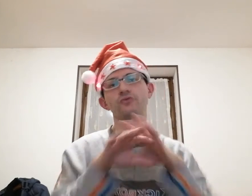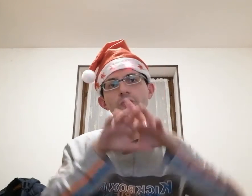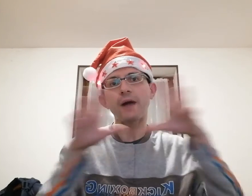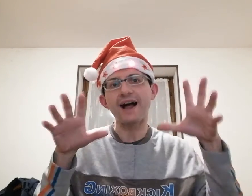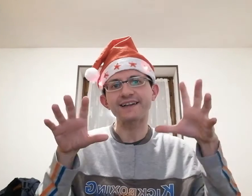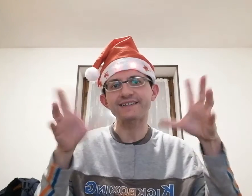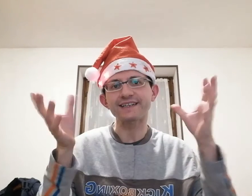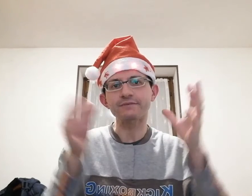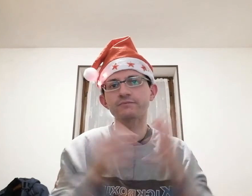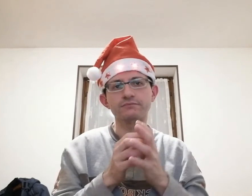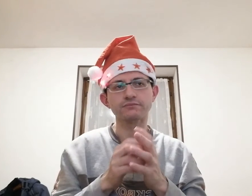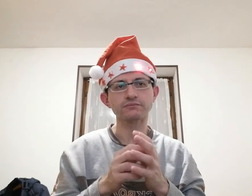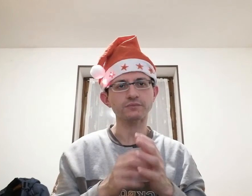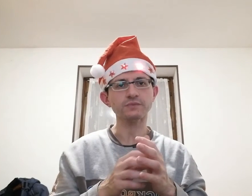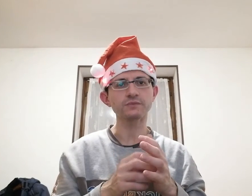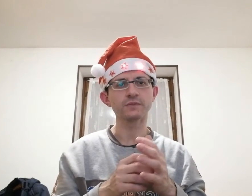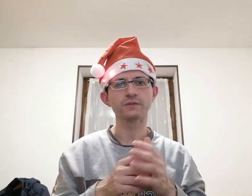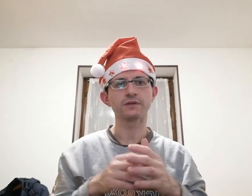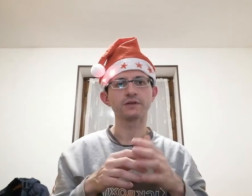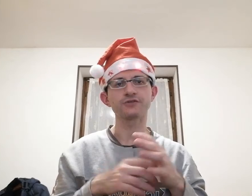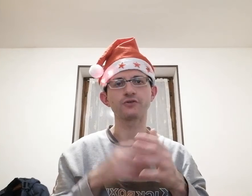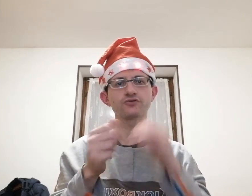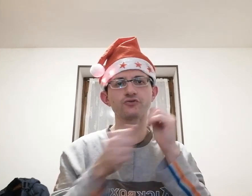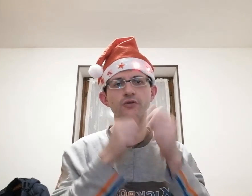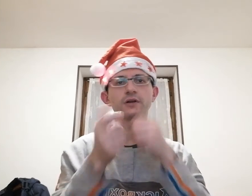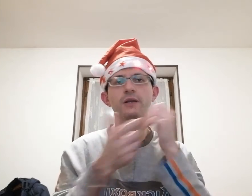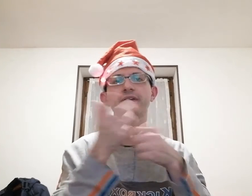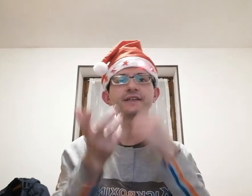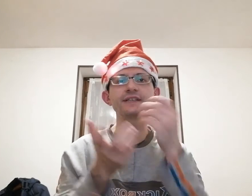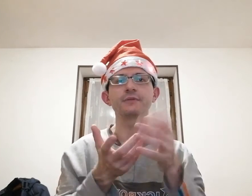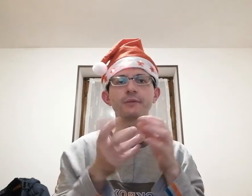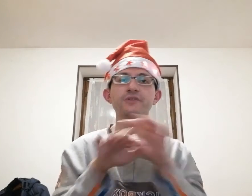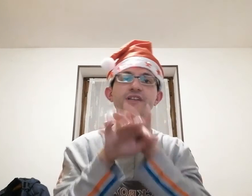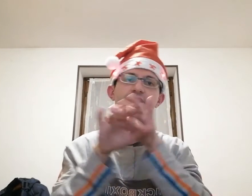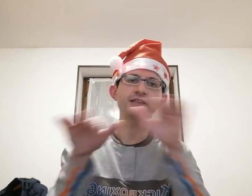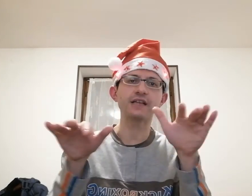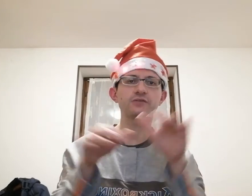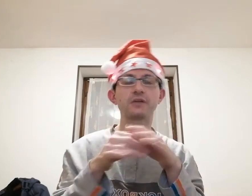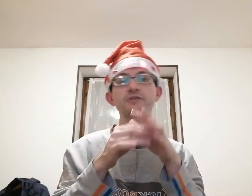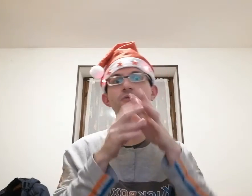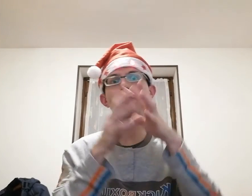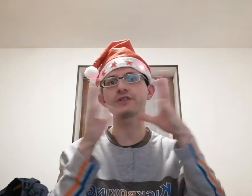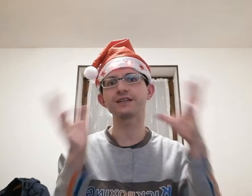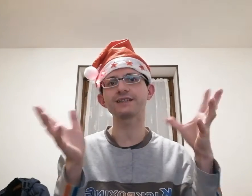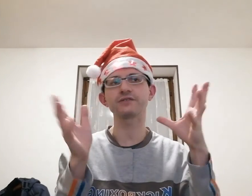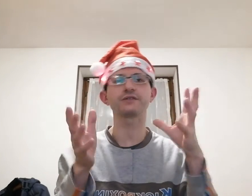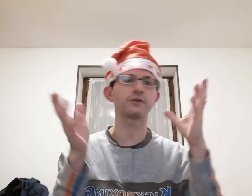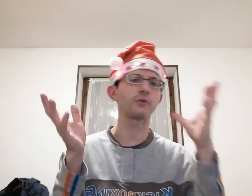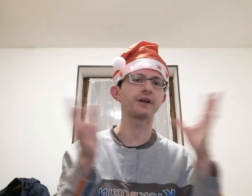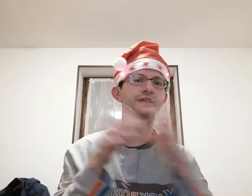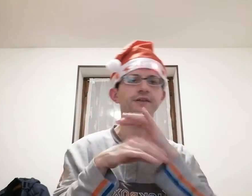solo base, che di solito ci sono le basi ritmiche, però senza cantato, ma trovo qualcosa di cantato,